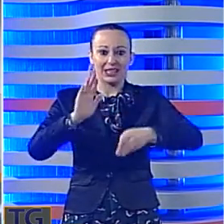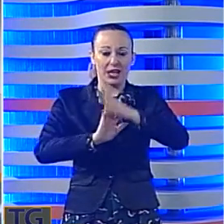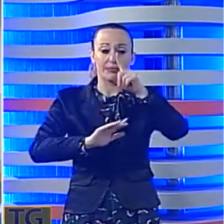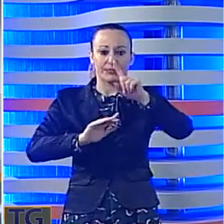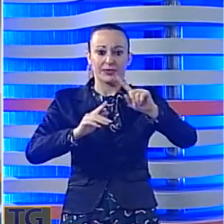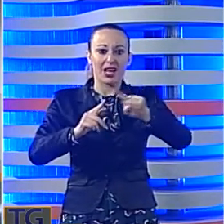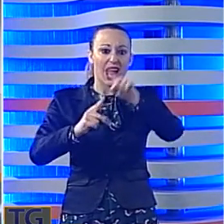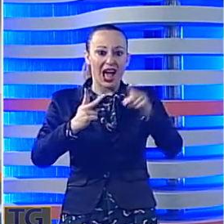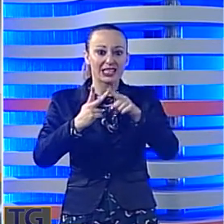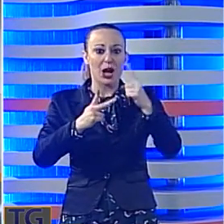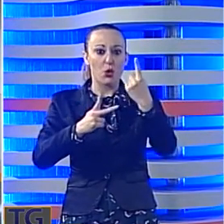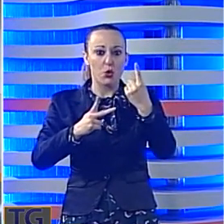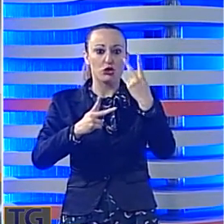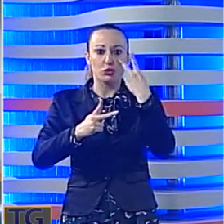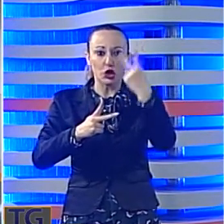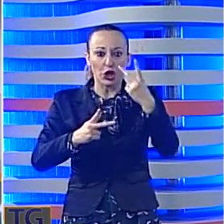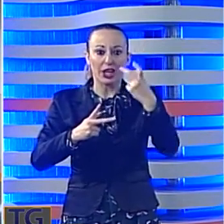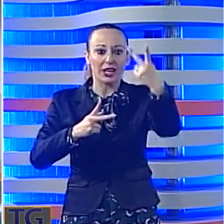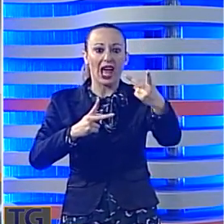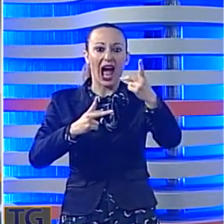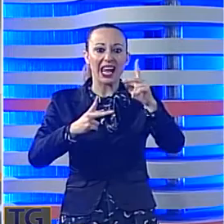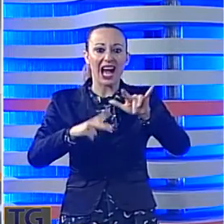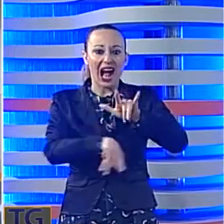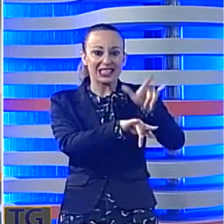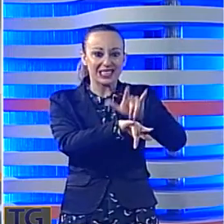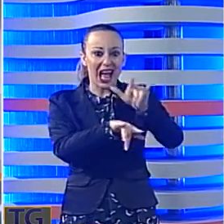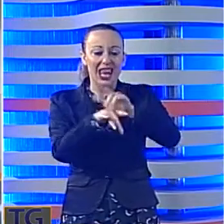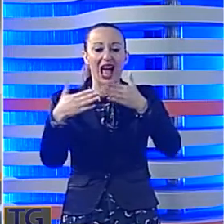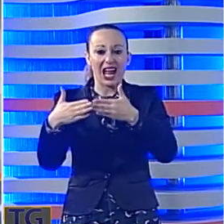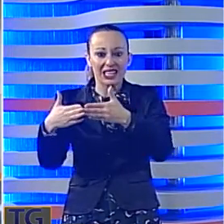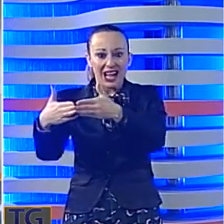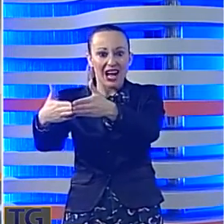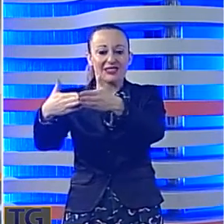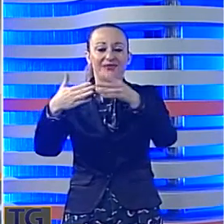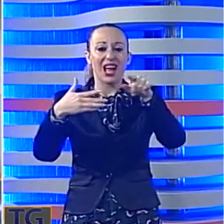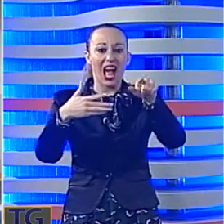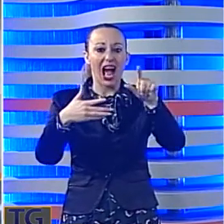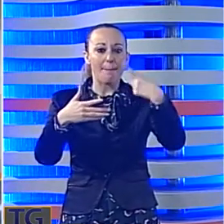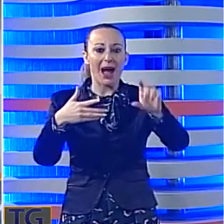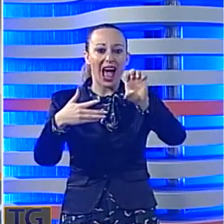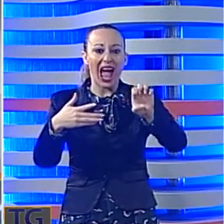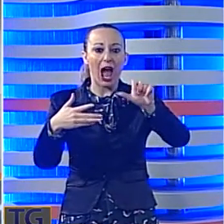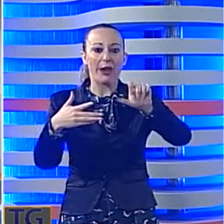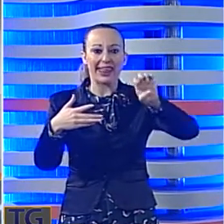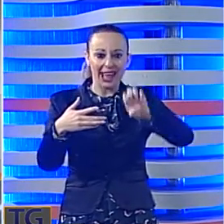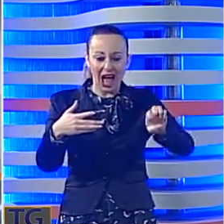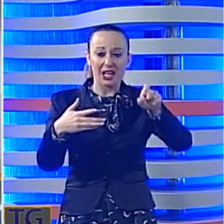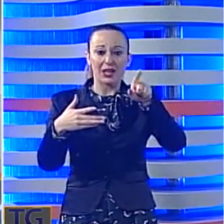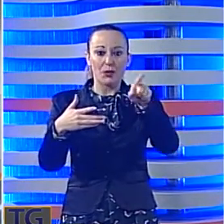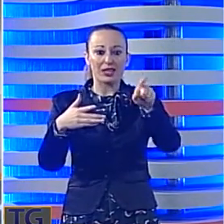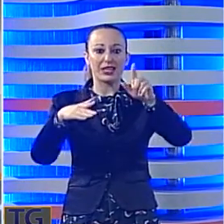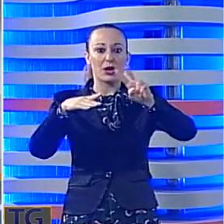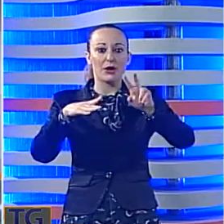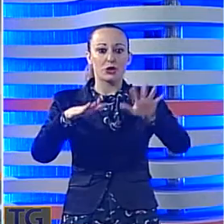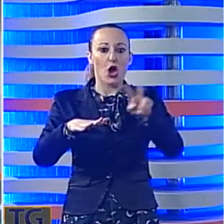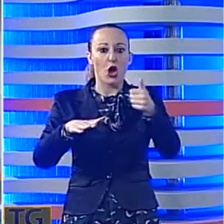ieri alle 21 non è partito. Da due giorni gli scafi e traghetti per le isole Eolie sono fermi nei porti per